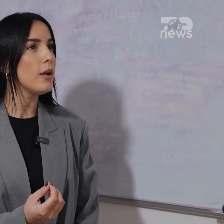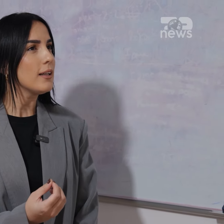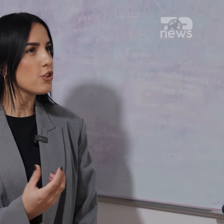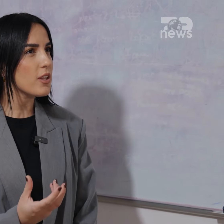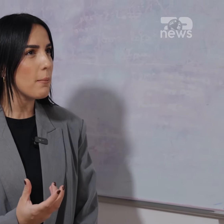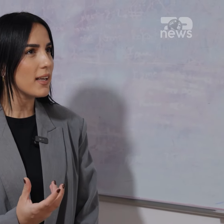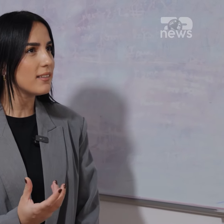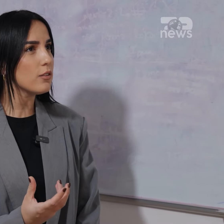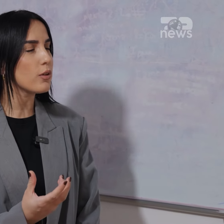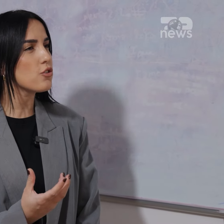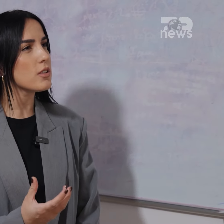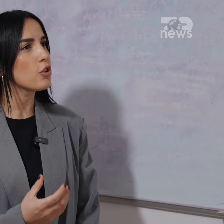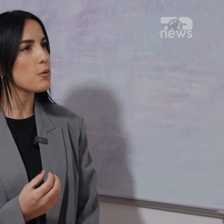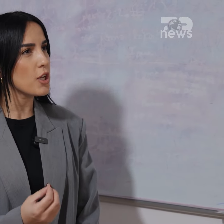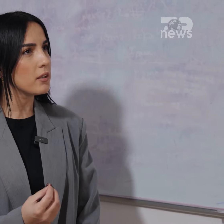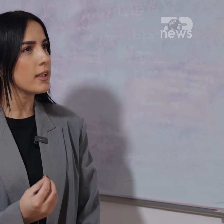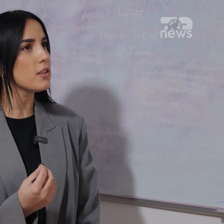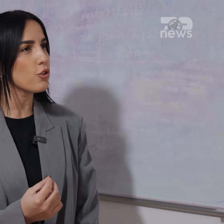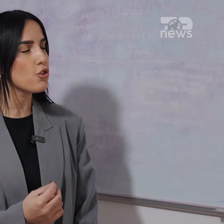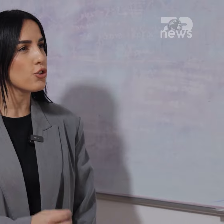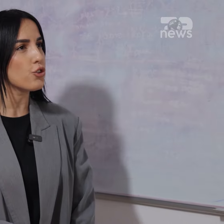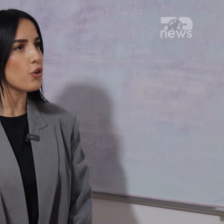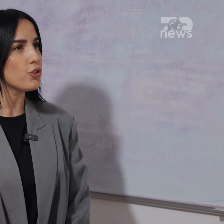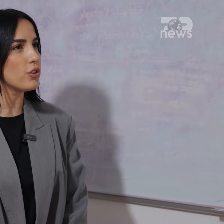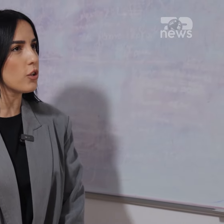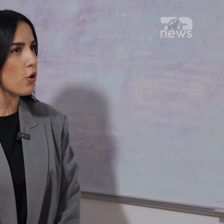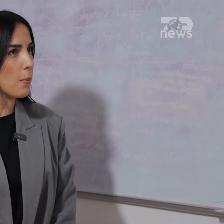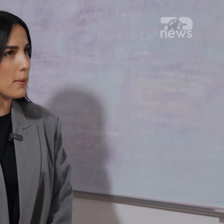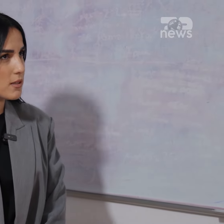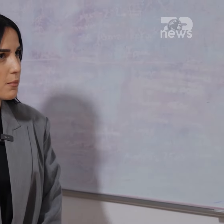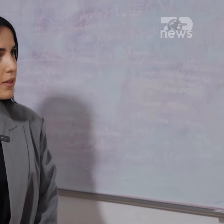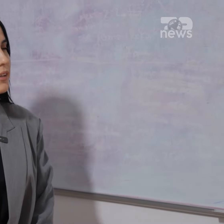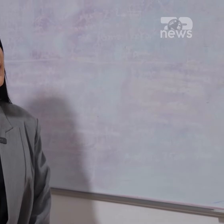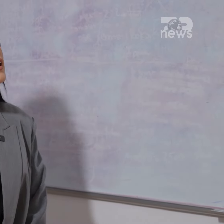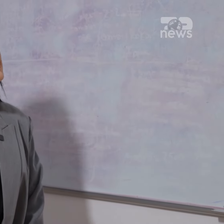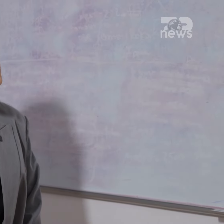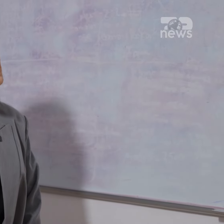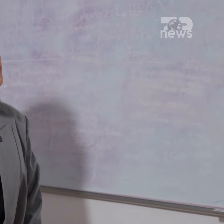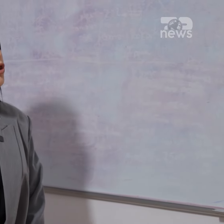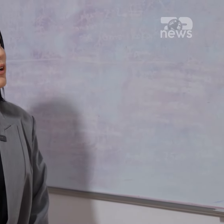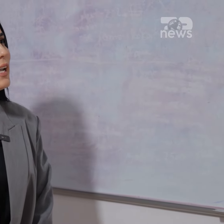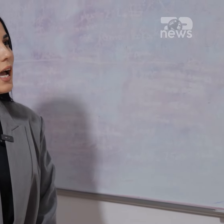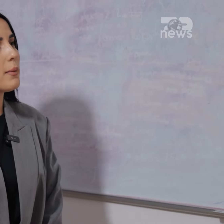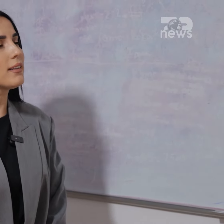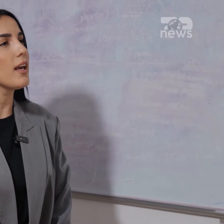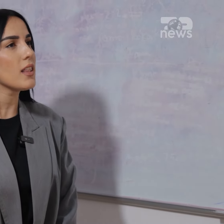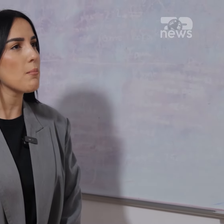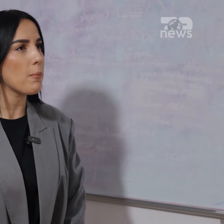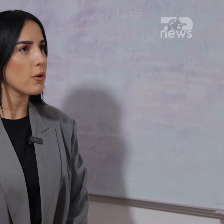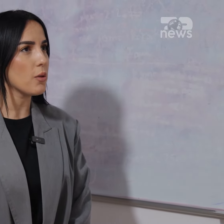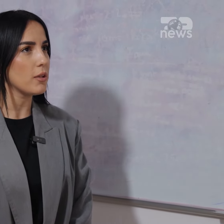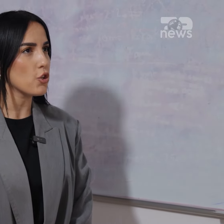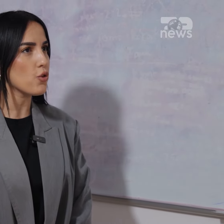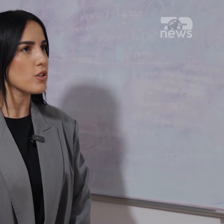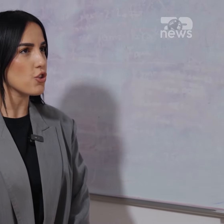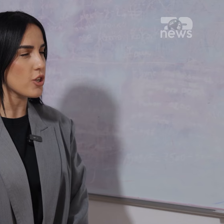të gjitha media, duke qenë se Top Channel në edicionin qendror të tij në orën 15 transmeton lajmet edhe me përkthimin e gjuhës së